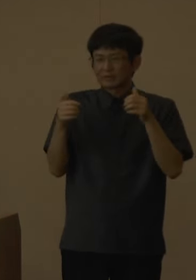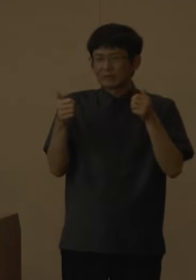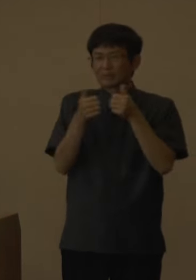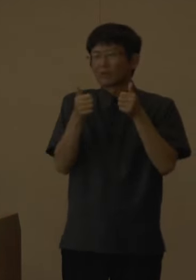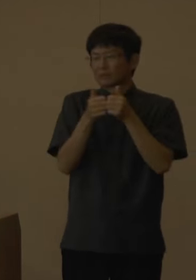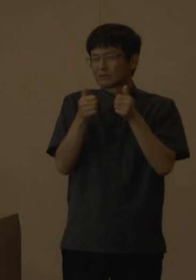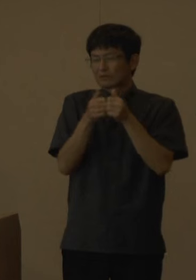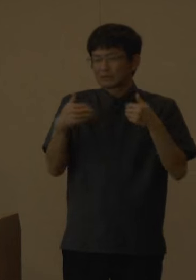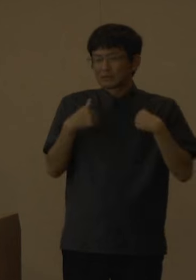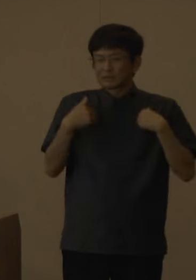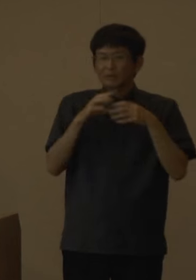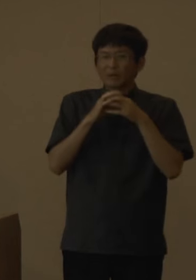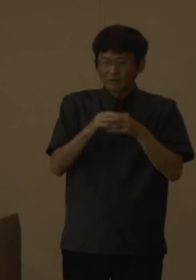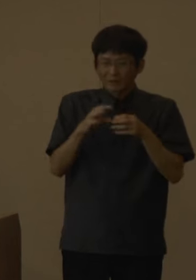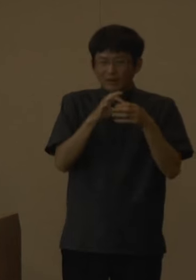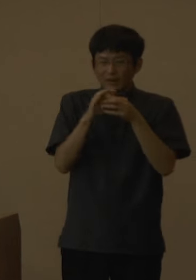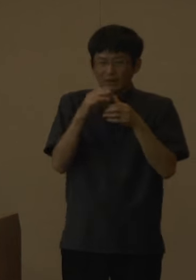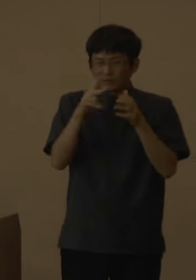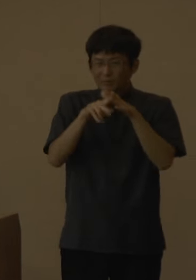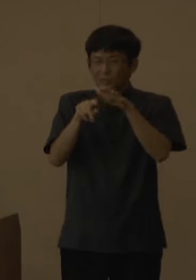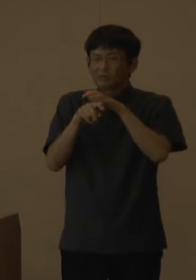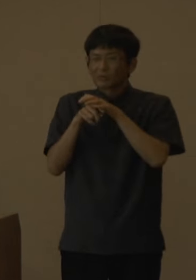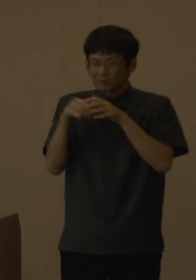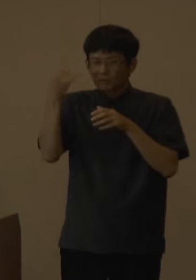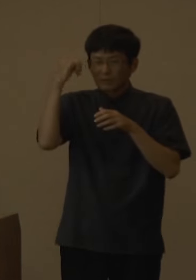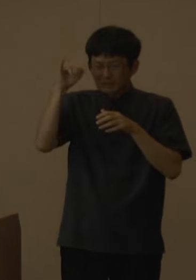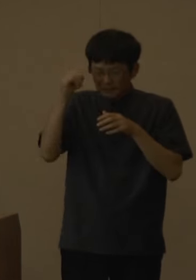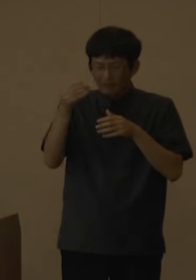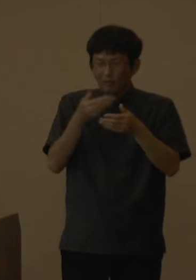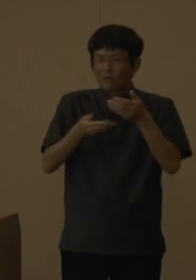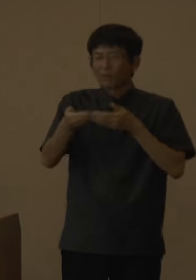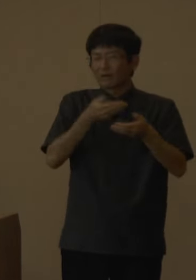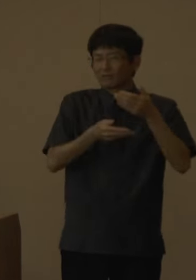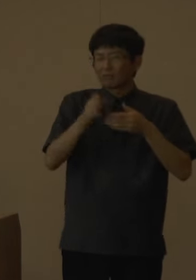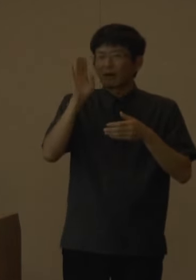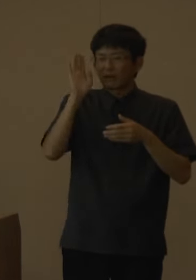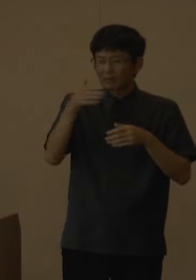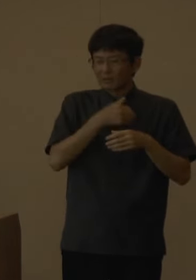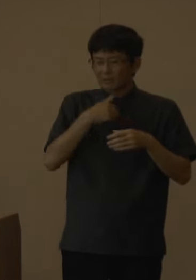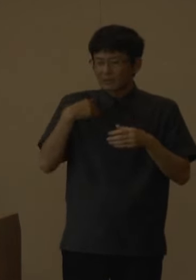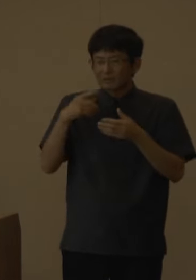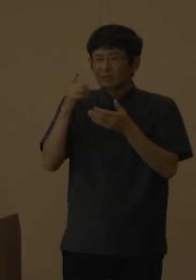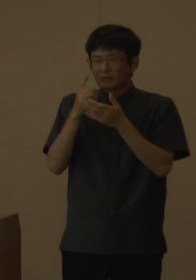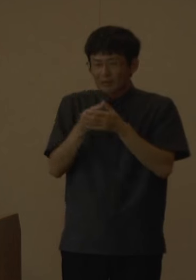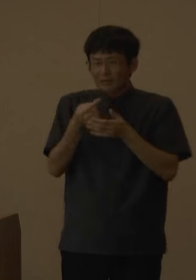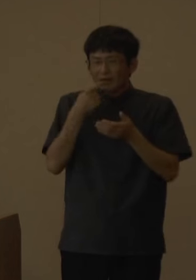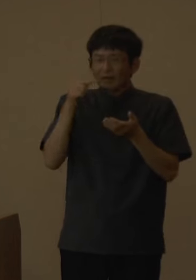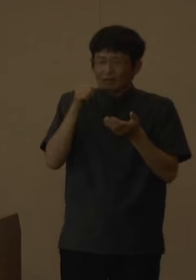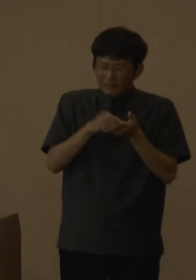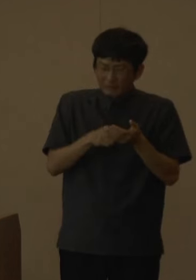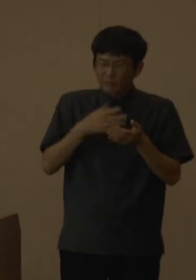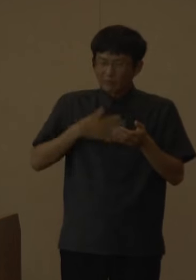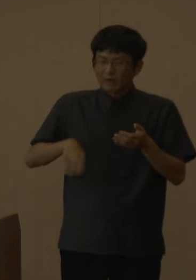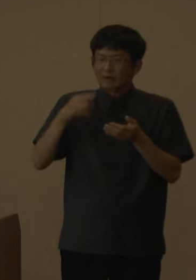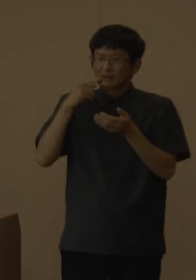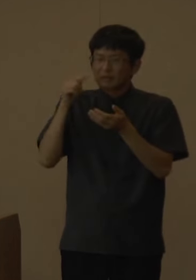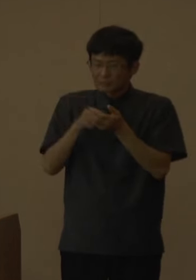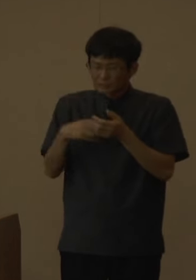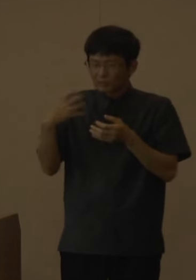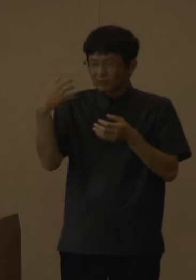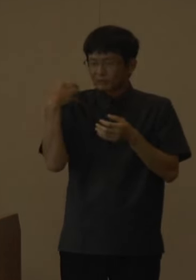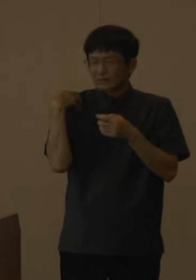然、関係省村と丁寧に健康交換をして、その、できる限り簡素で分かりやすくて、負